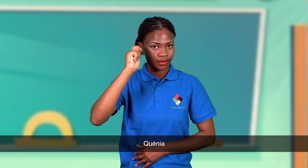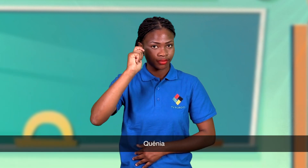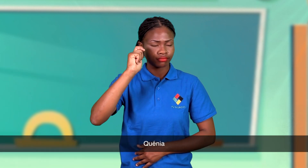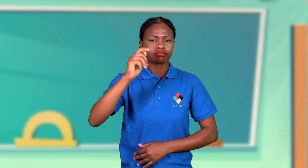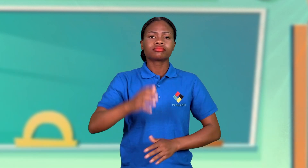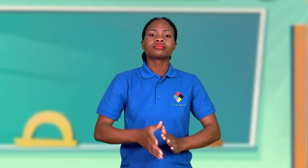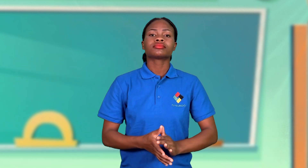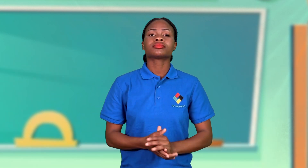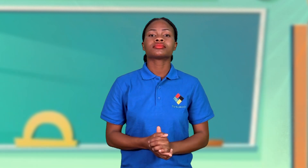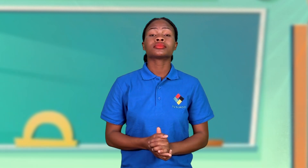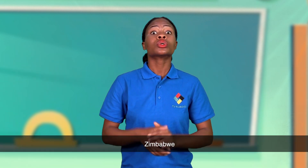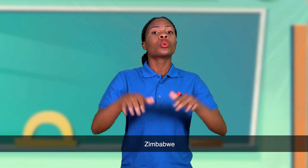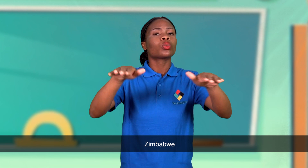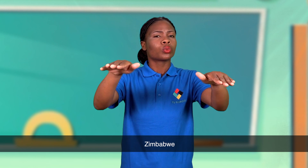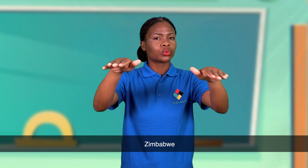Quênia,